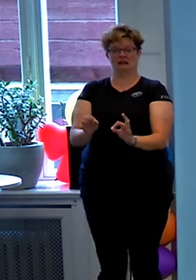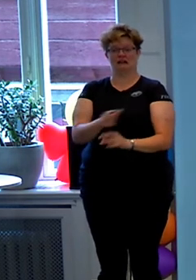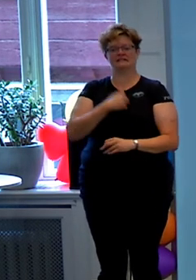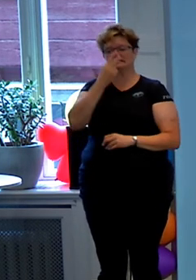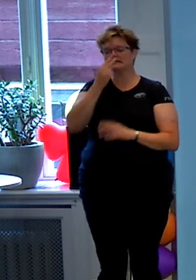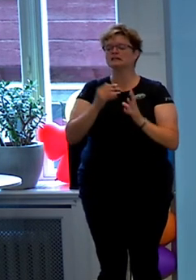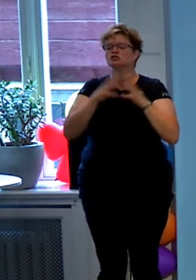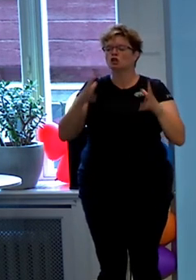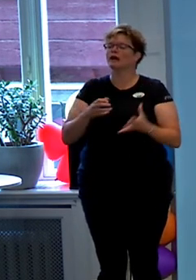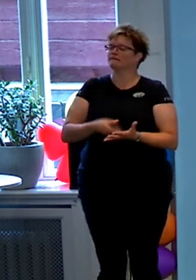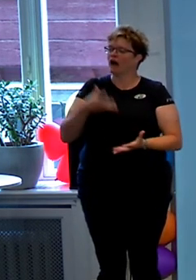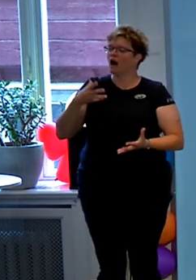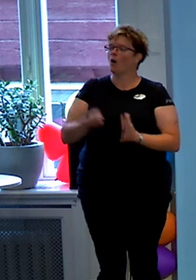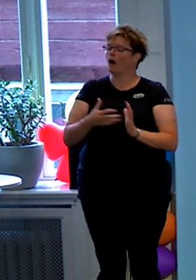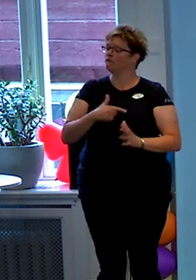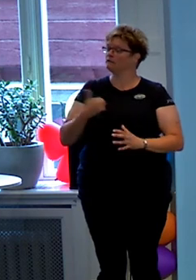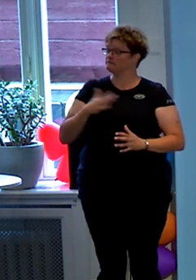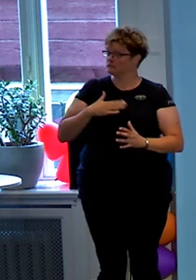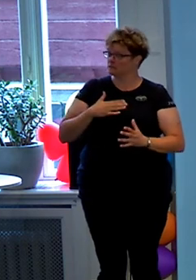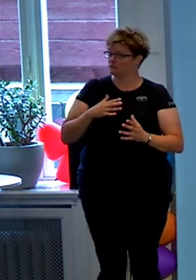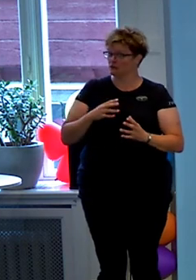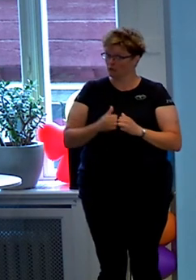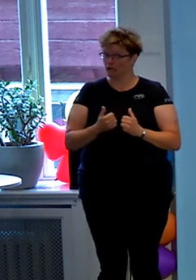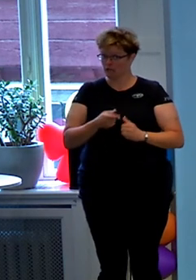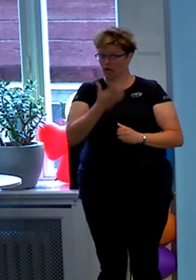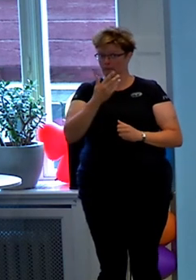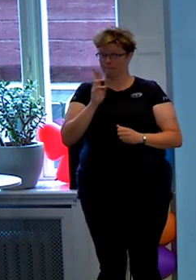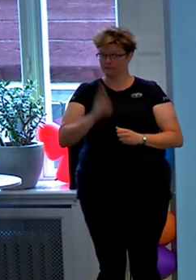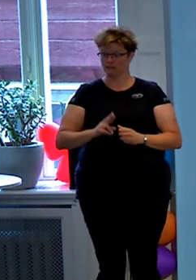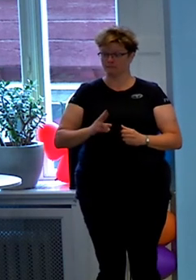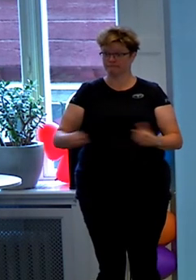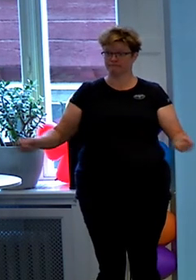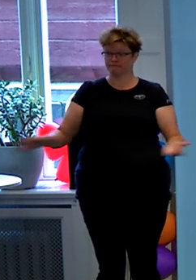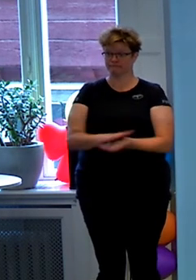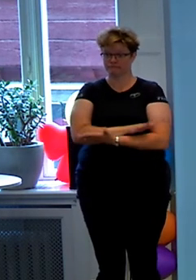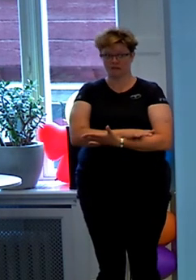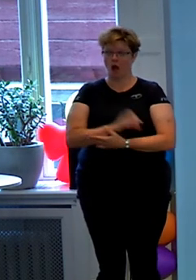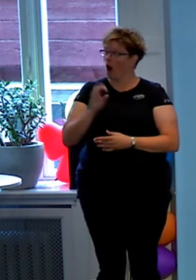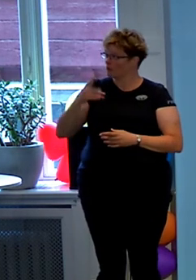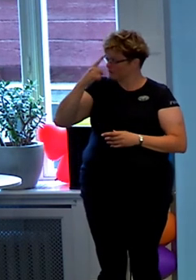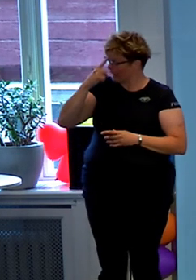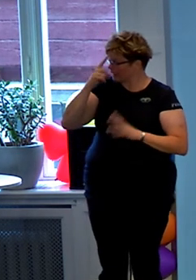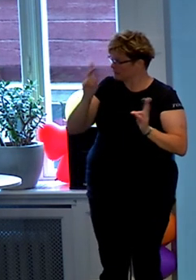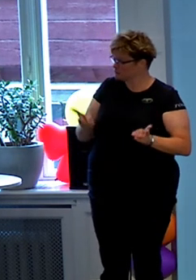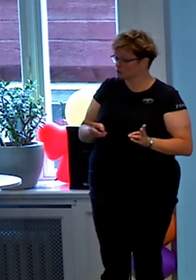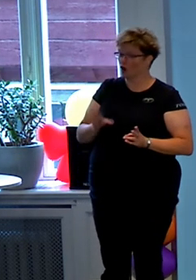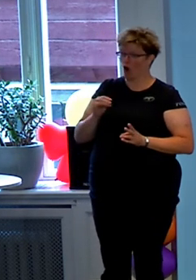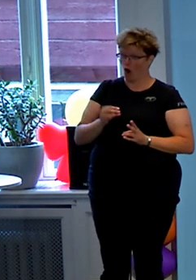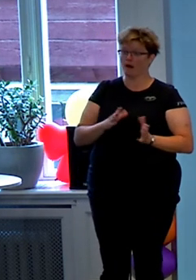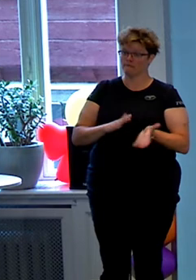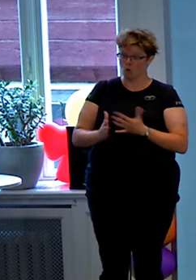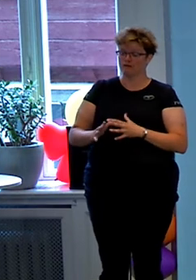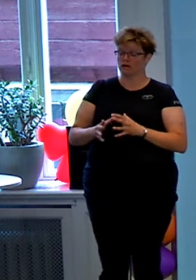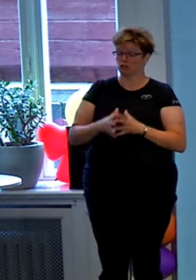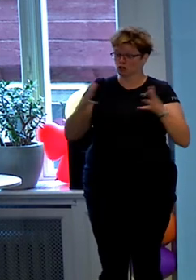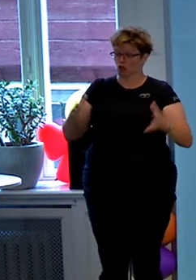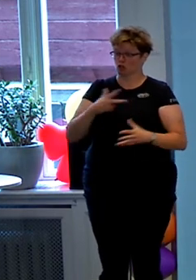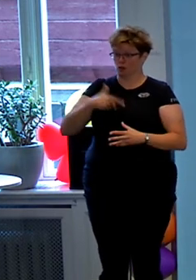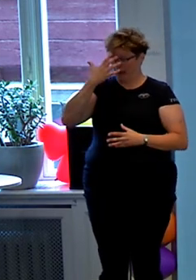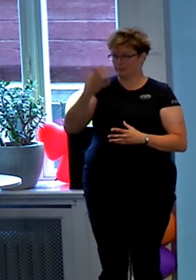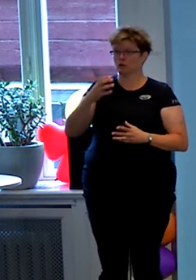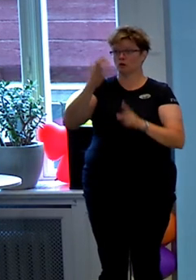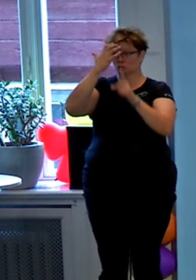större värde i detta, för att vi vill, skulle det vara tokkört? Men om du tänker ut, så kan du säga, ja men så är det fortfarande Greater Copenhagen, så är